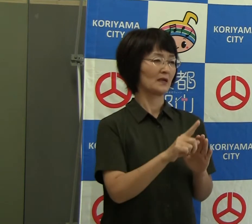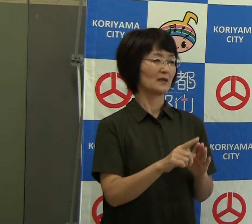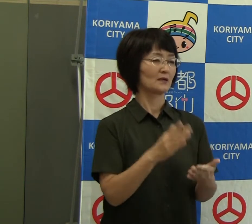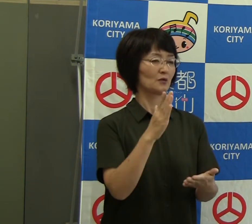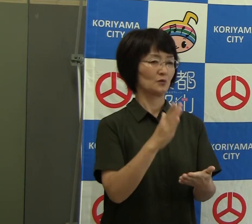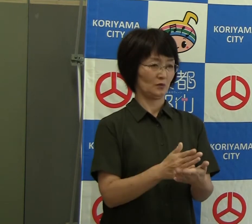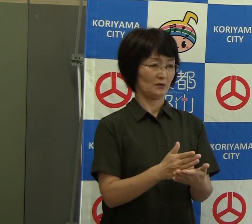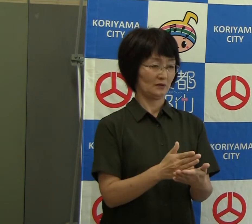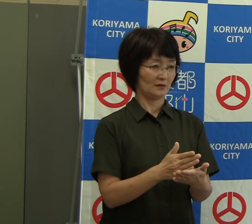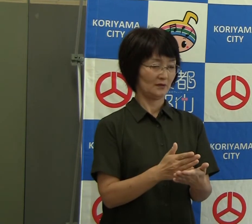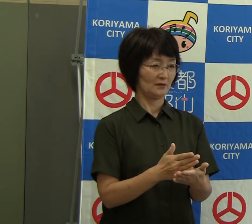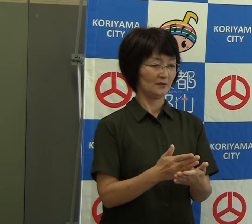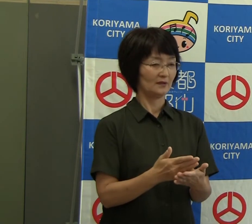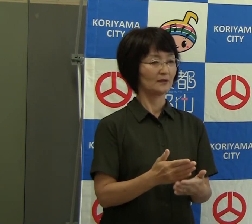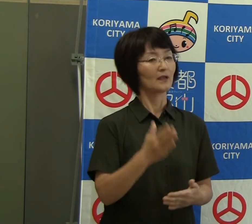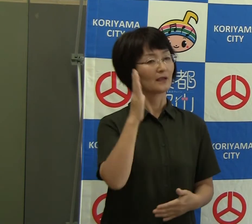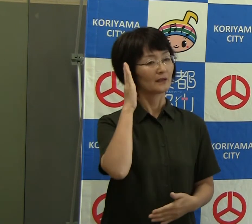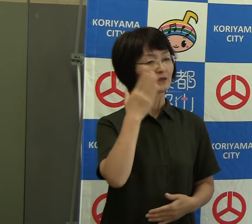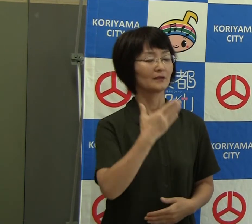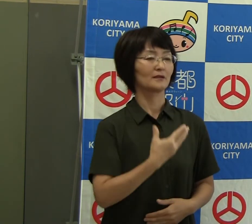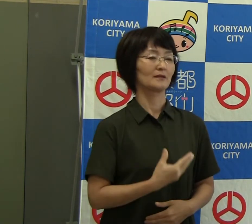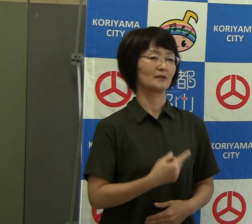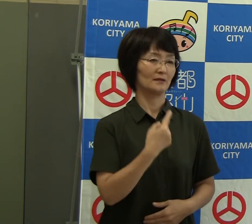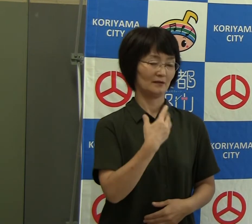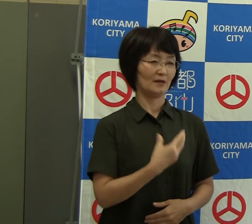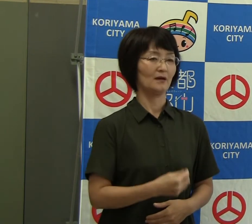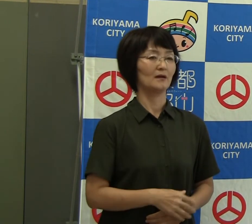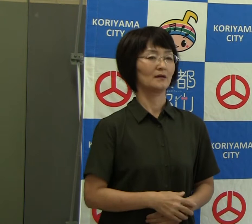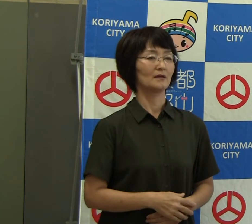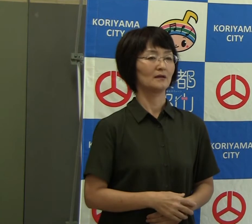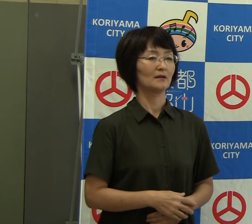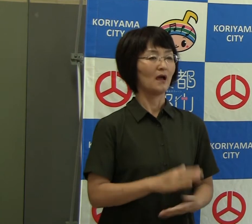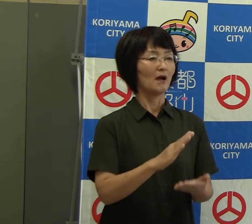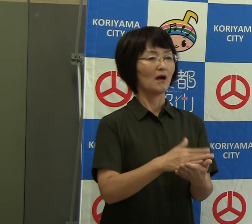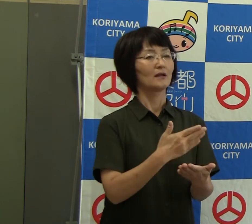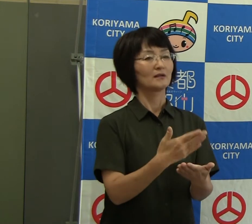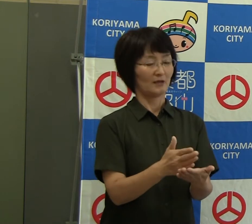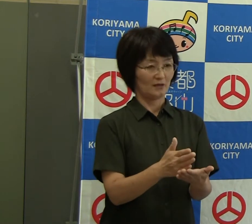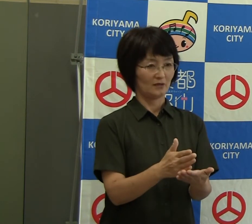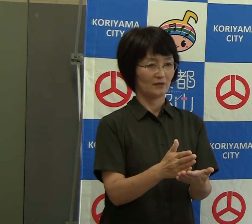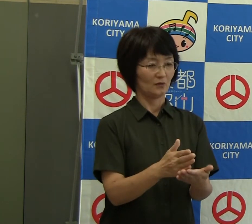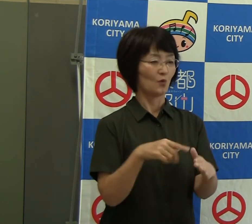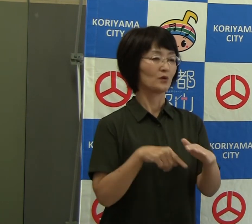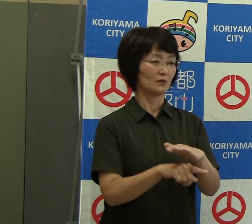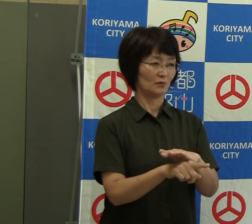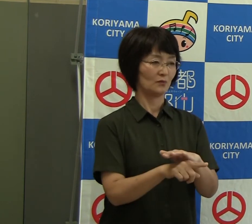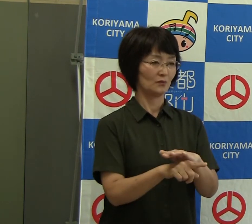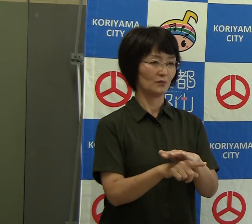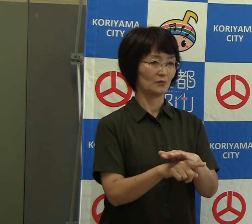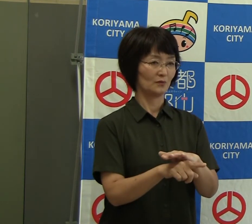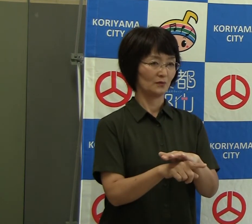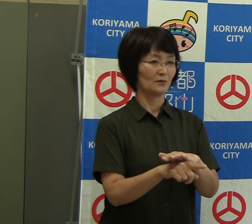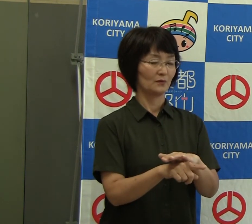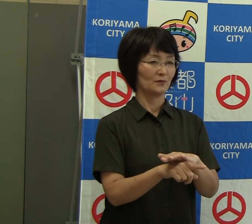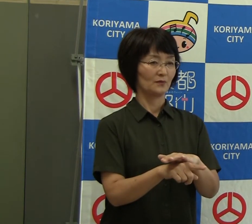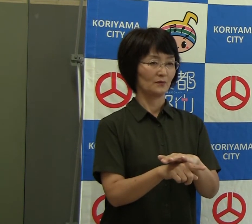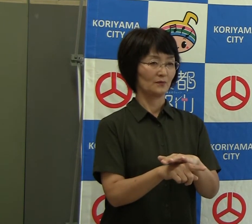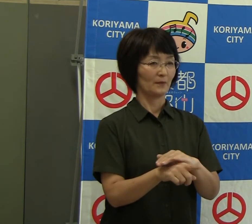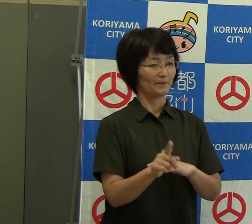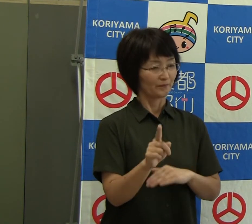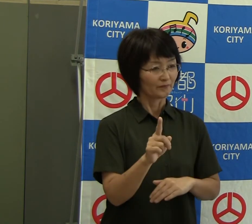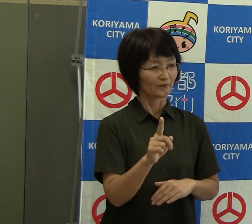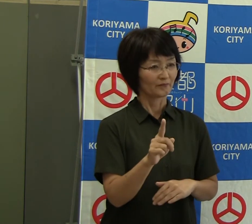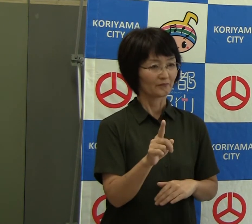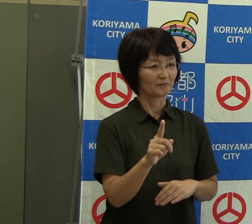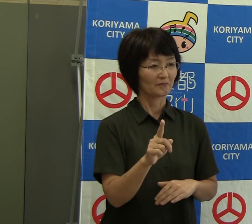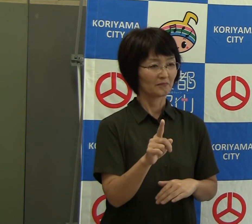と聞いておりますけれども、の判断の理由といいますか、そのあたり記録